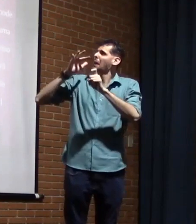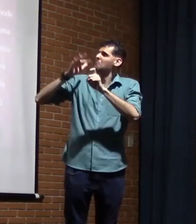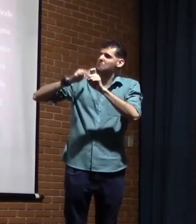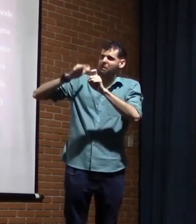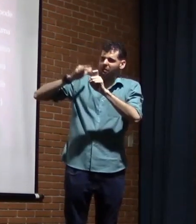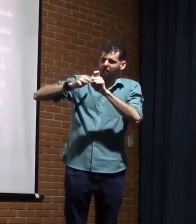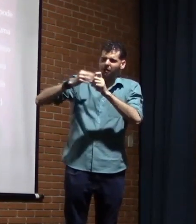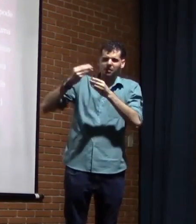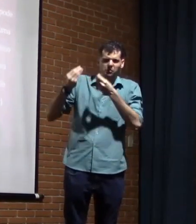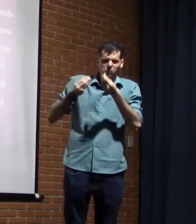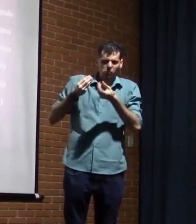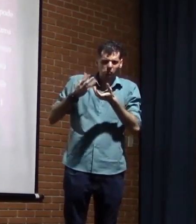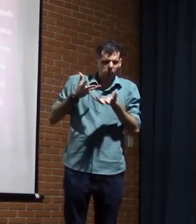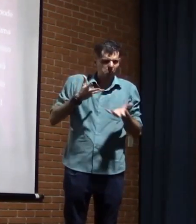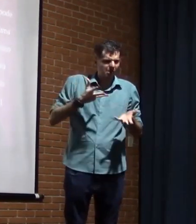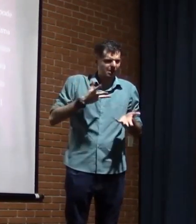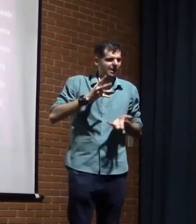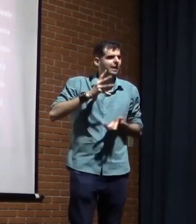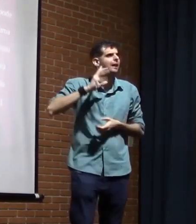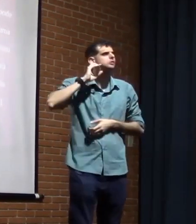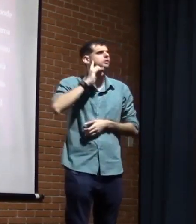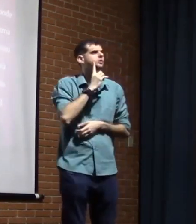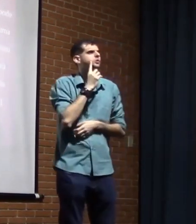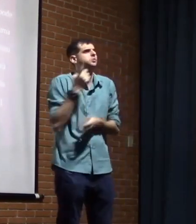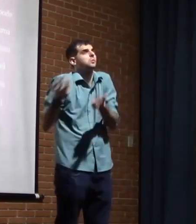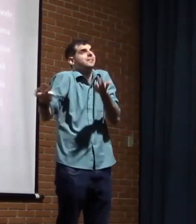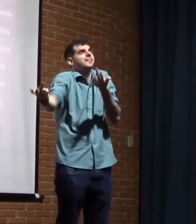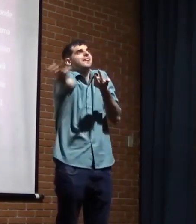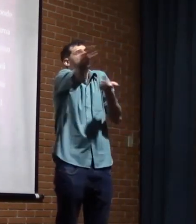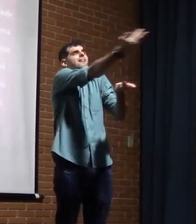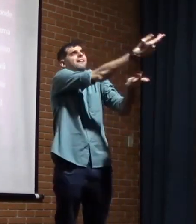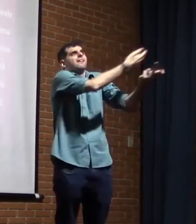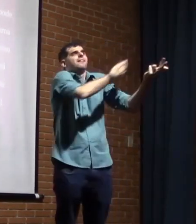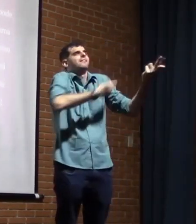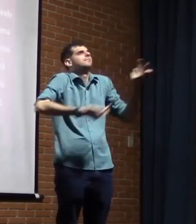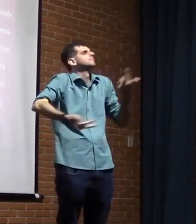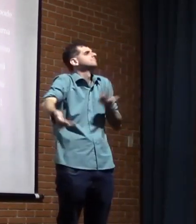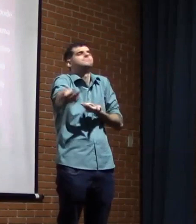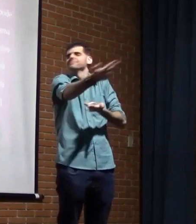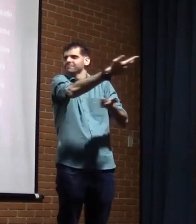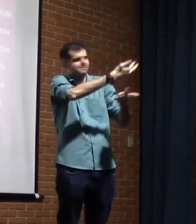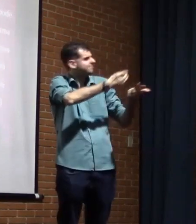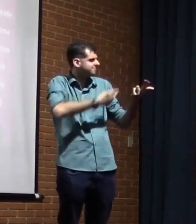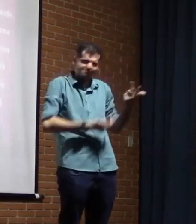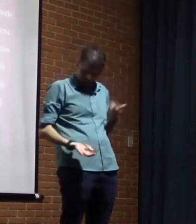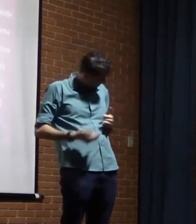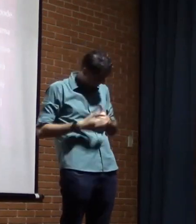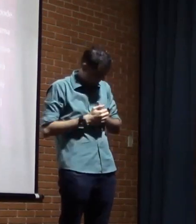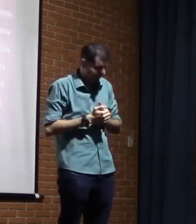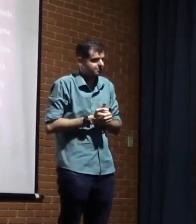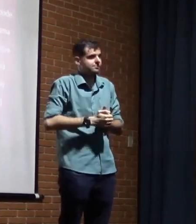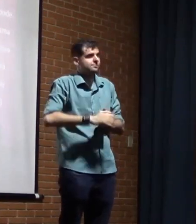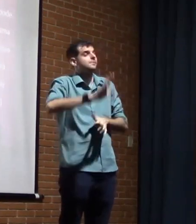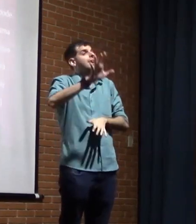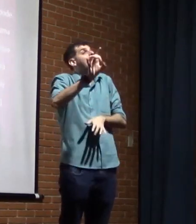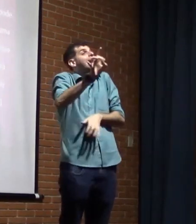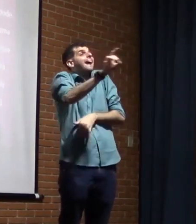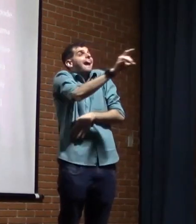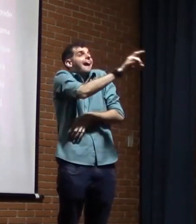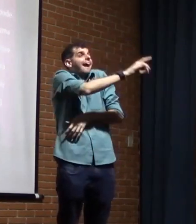né? Alguns mitos, como por exemplo, os surdos são todos iguais, né? Ainda existe